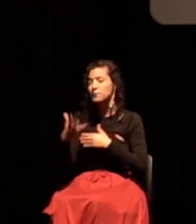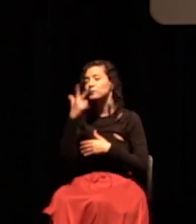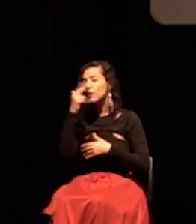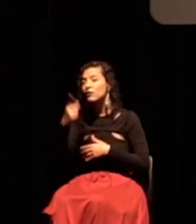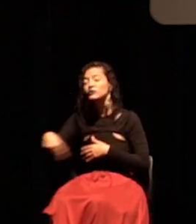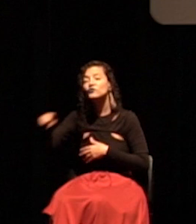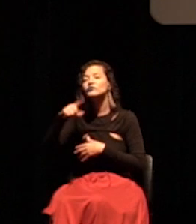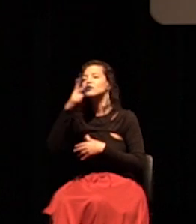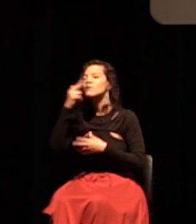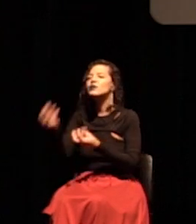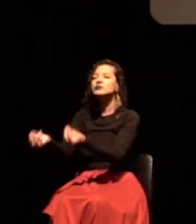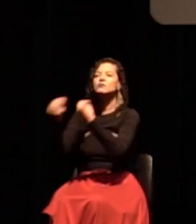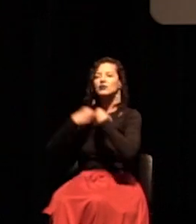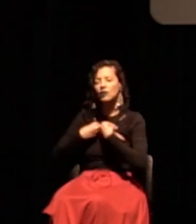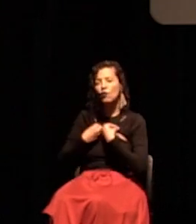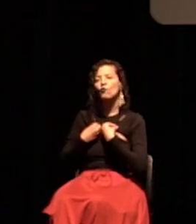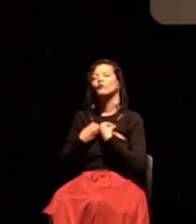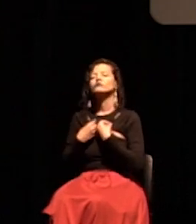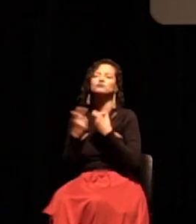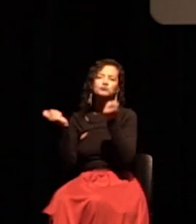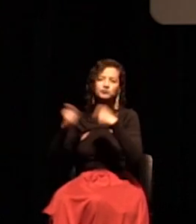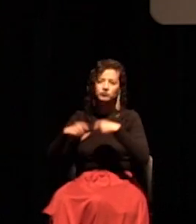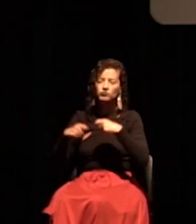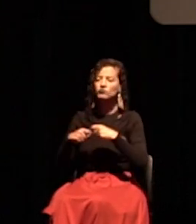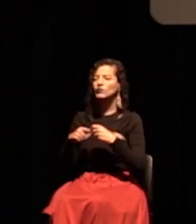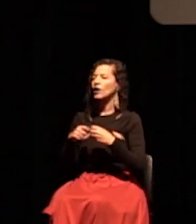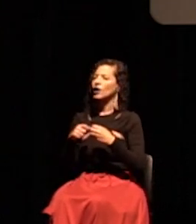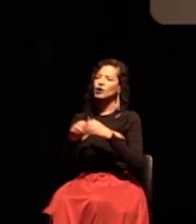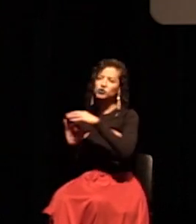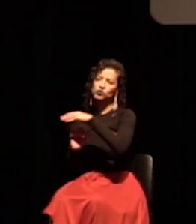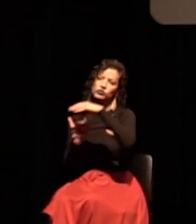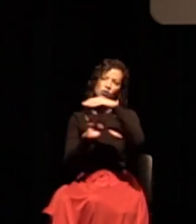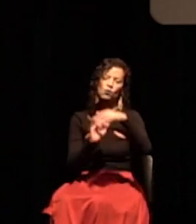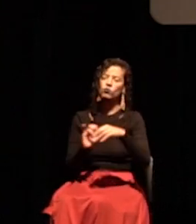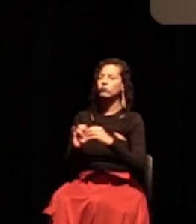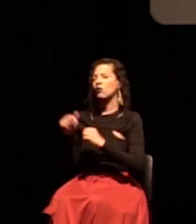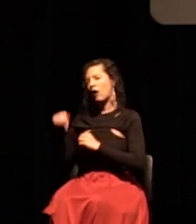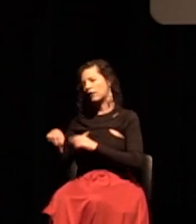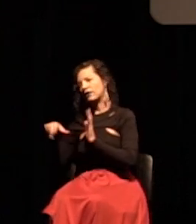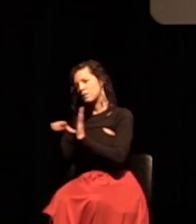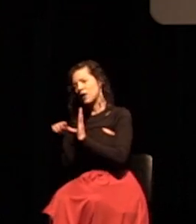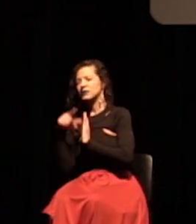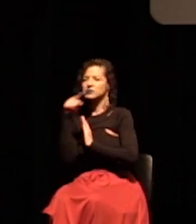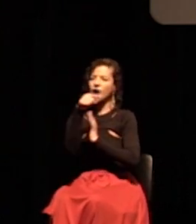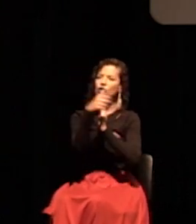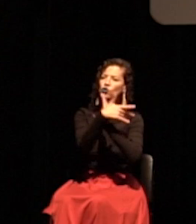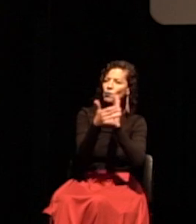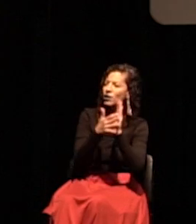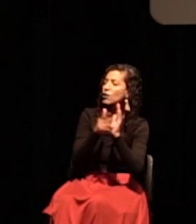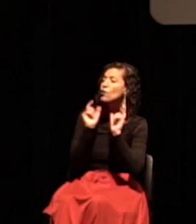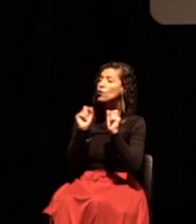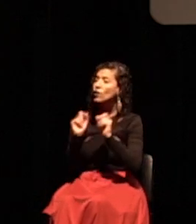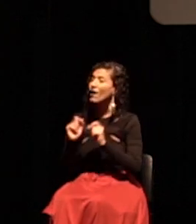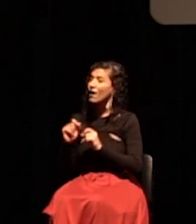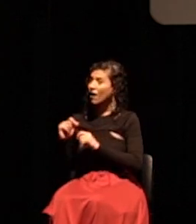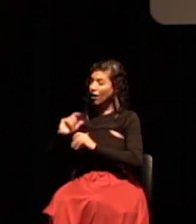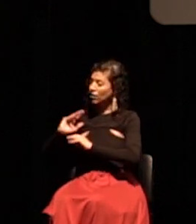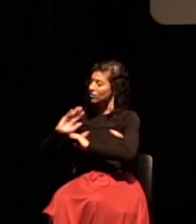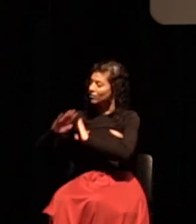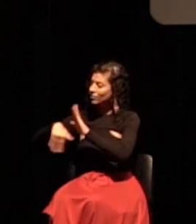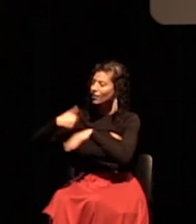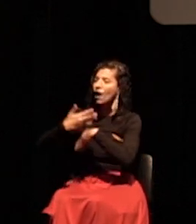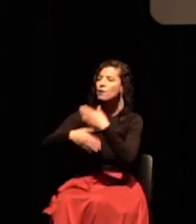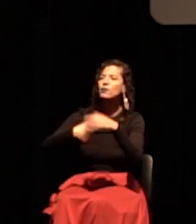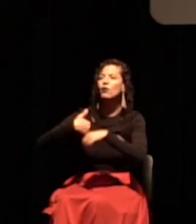a condição, em ambas as instituições, de mostrar que o tempo não corre de uma